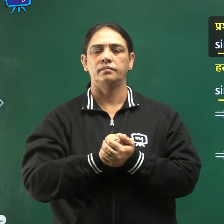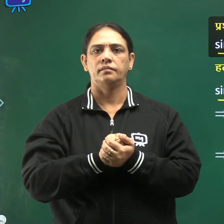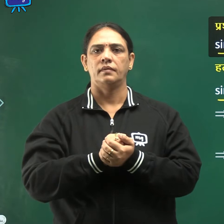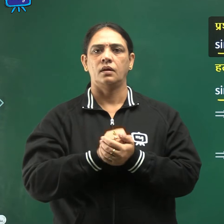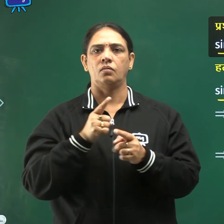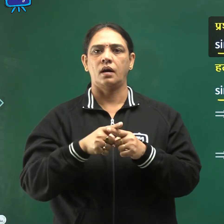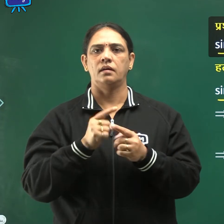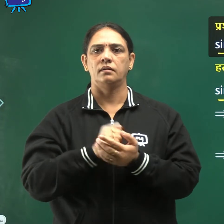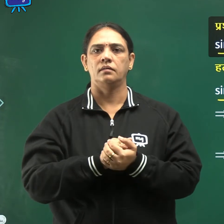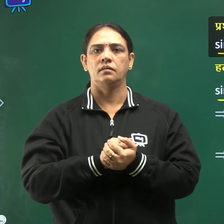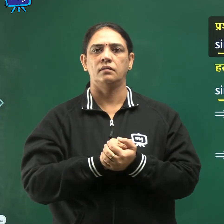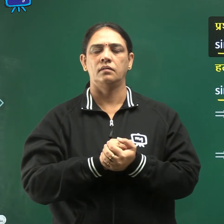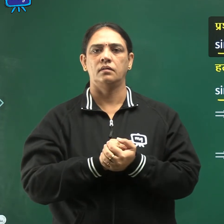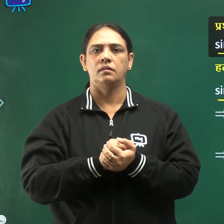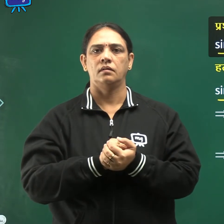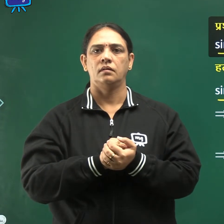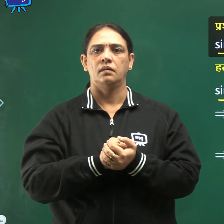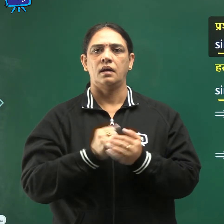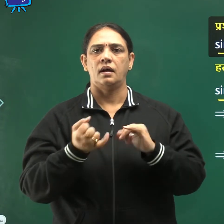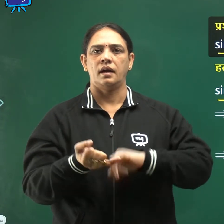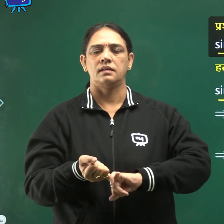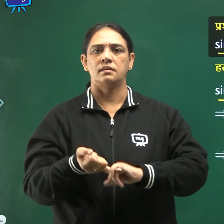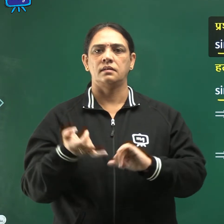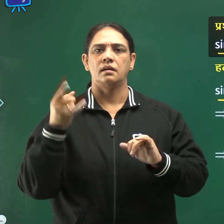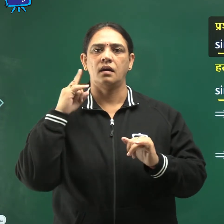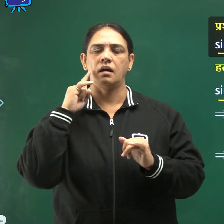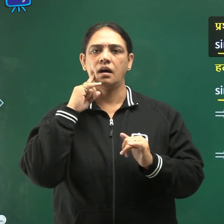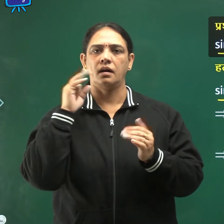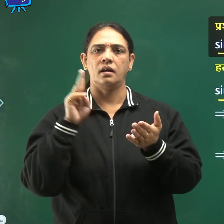गुणा साइन 55 डिग्री